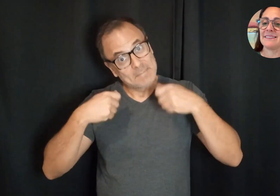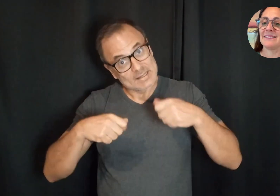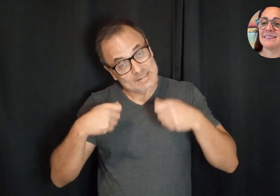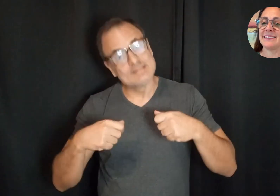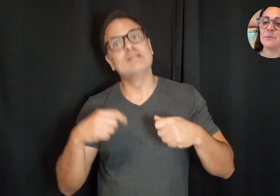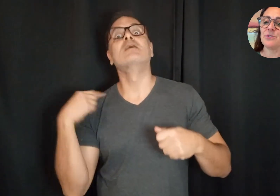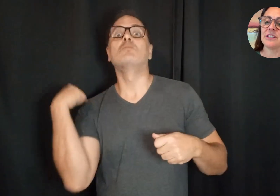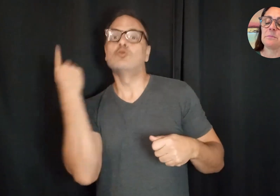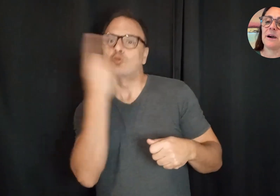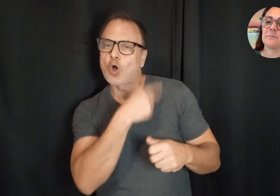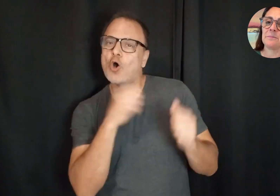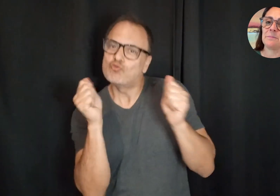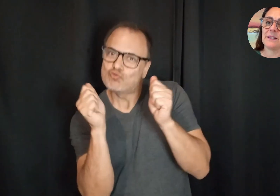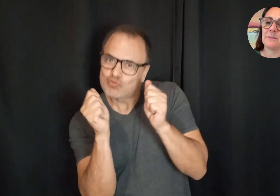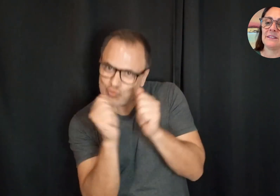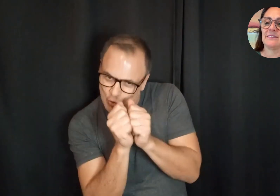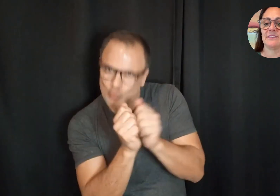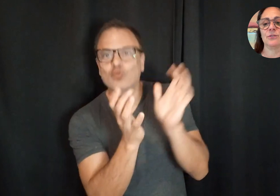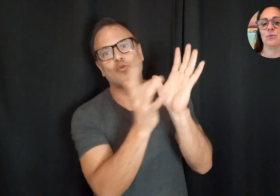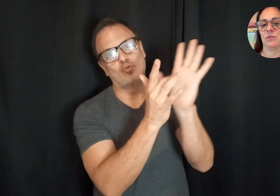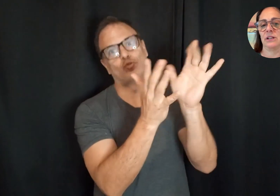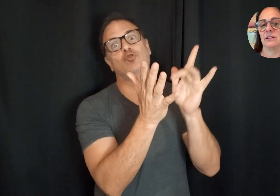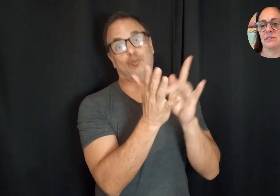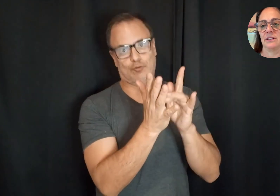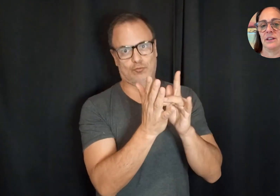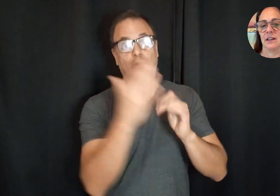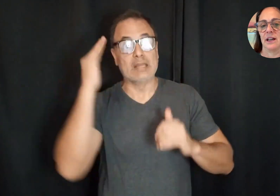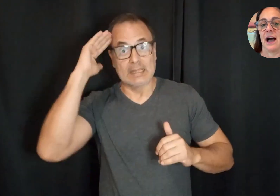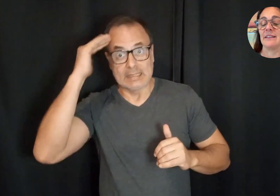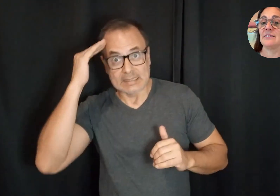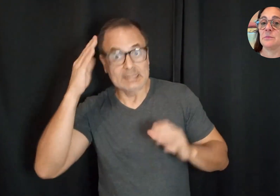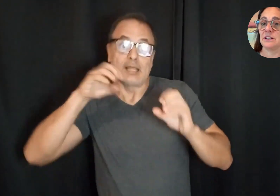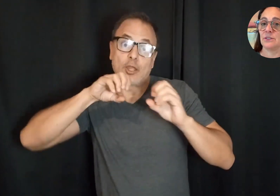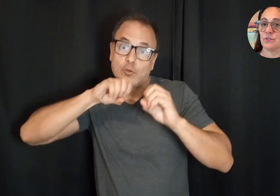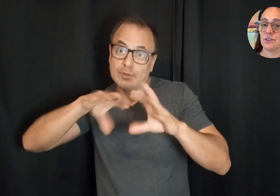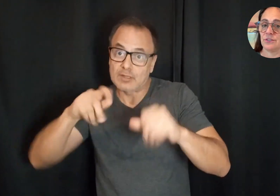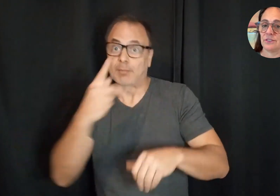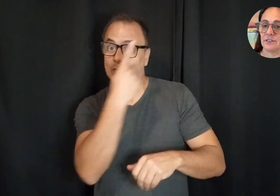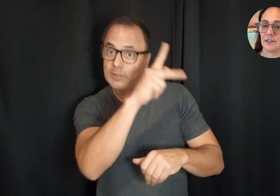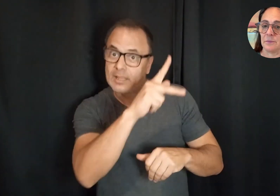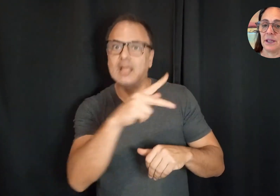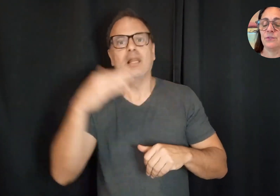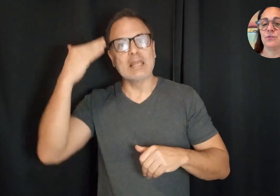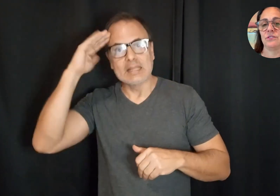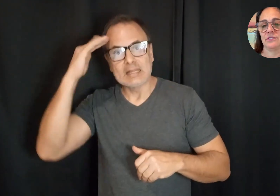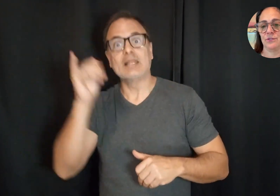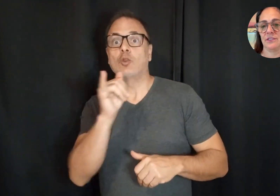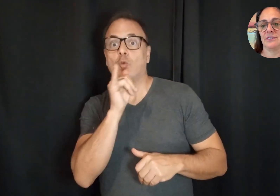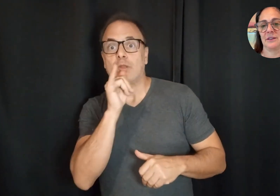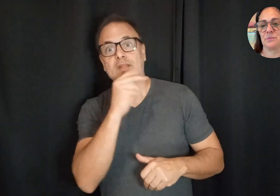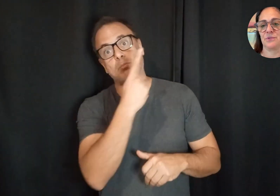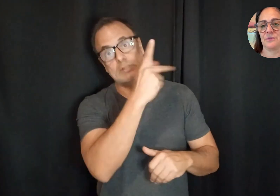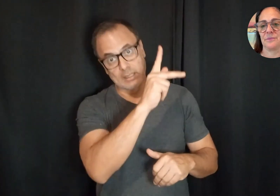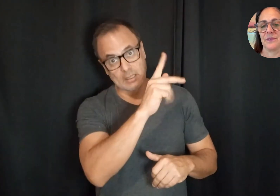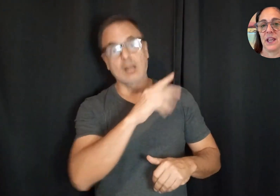mas temos que permanecer com ele, assimilando seus ensinamentos e seus exemplos.